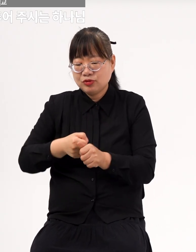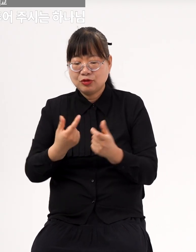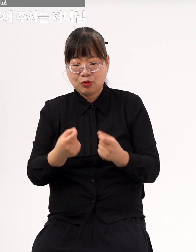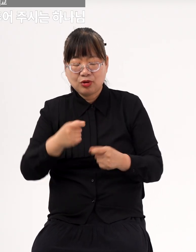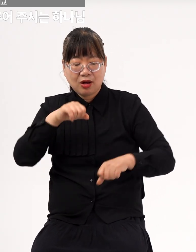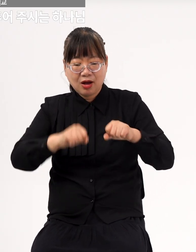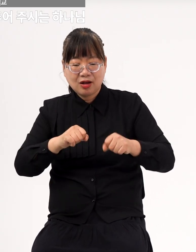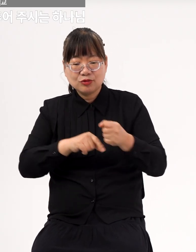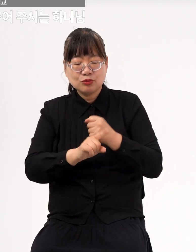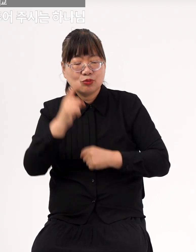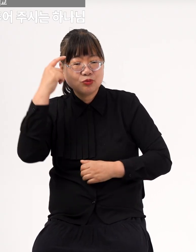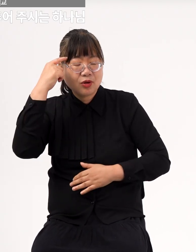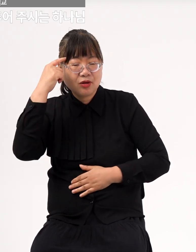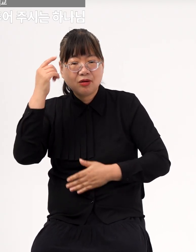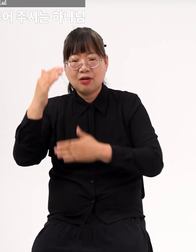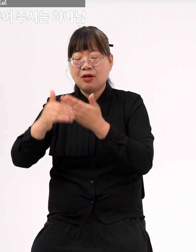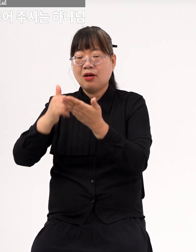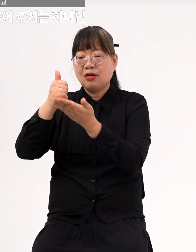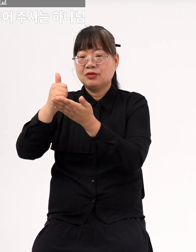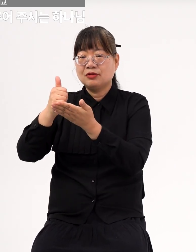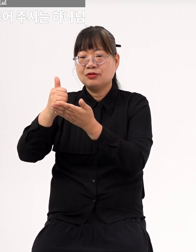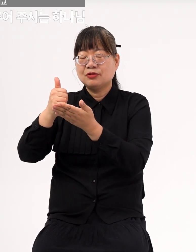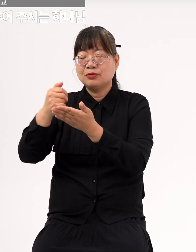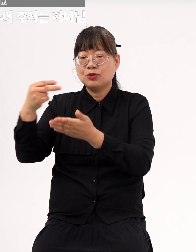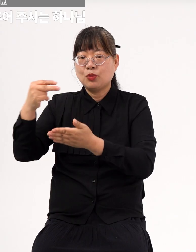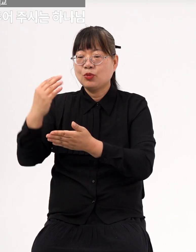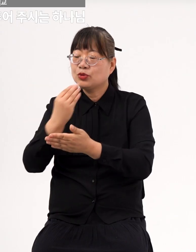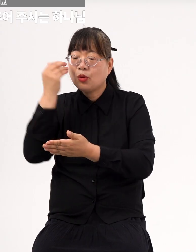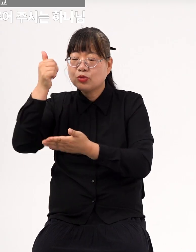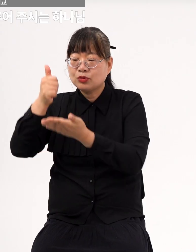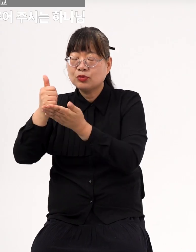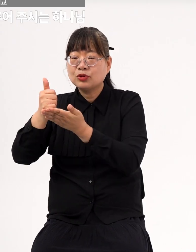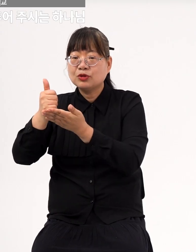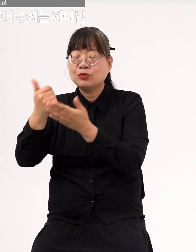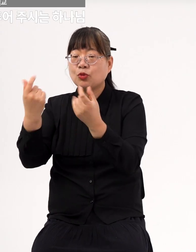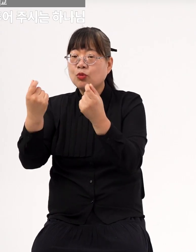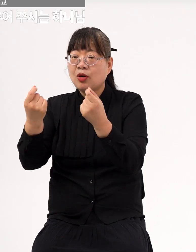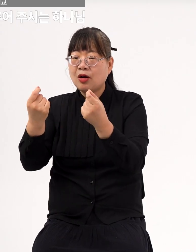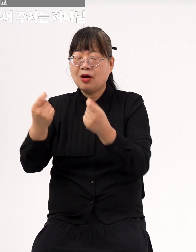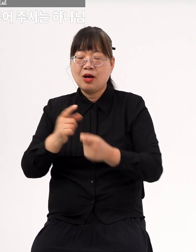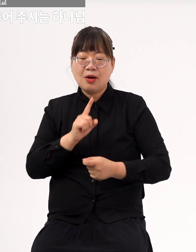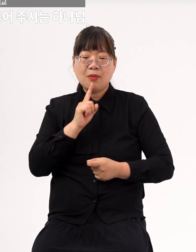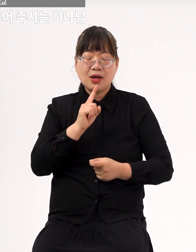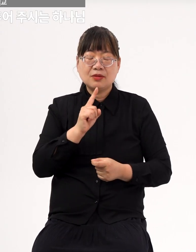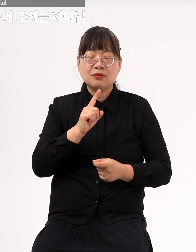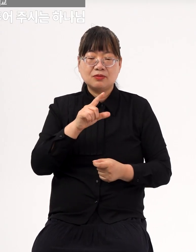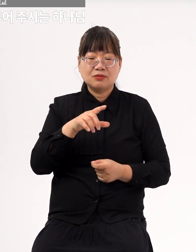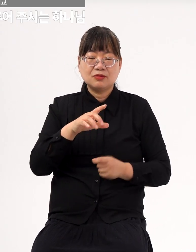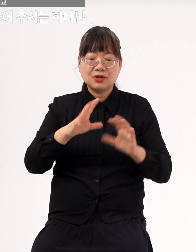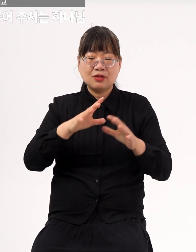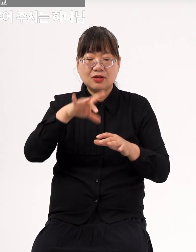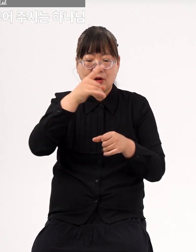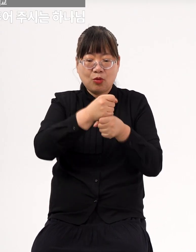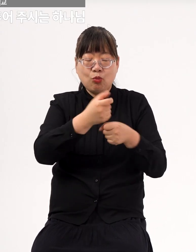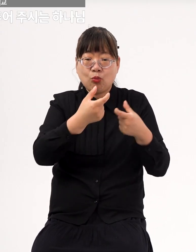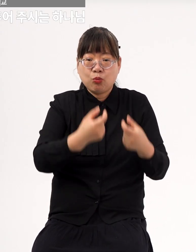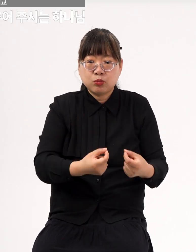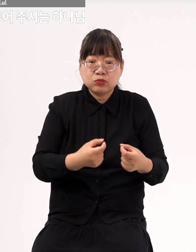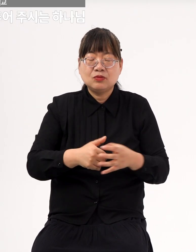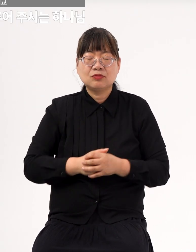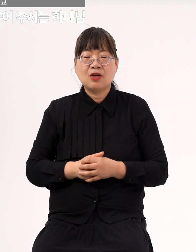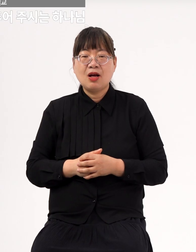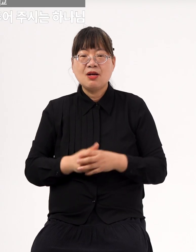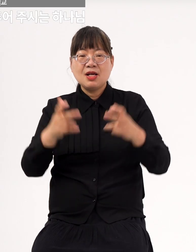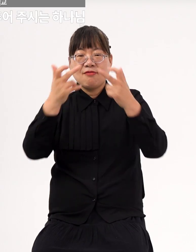하나님이신데, 성령님도 그냥 말씀 한마디로 세상을 창조하듯이 그냥 완전히 뭐